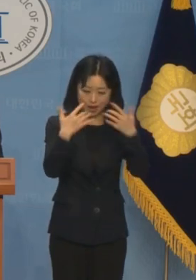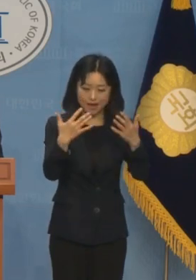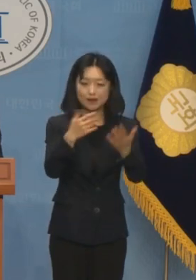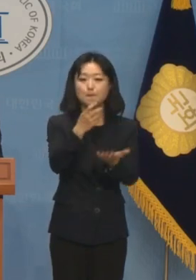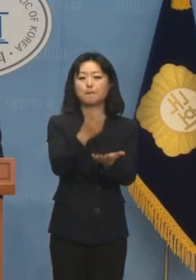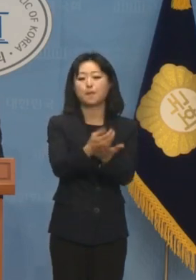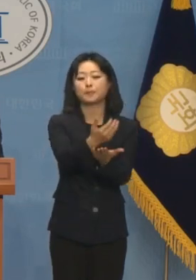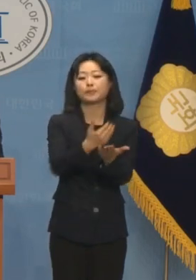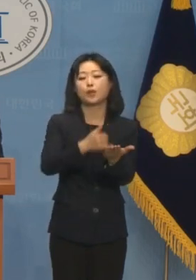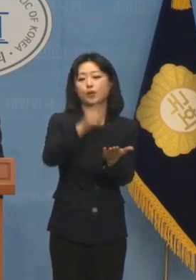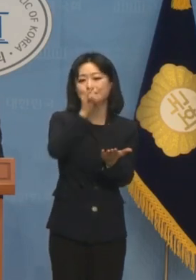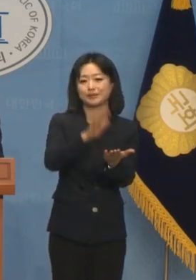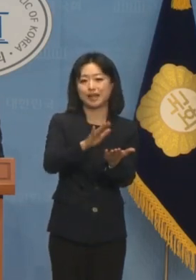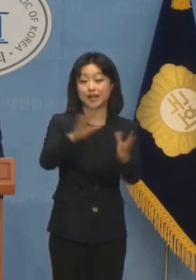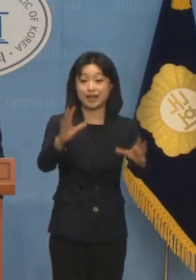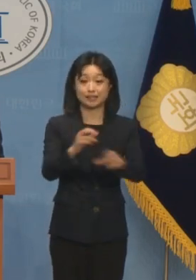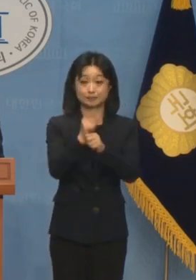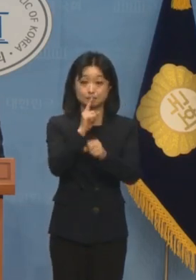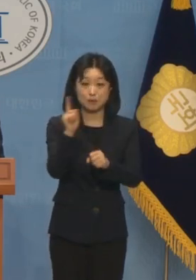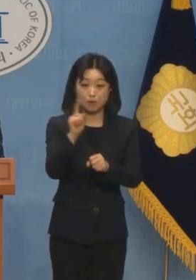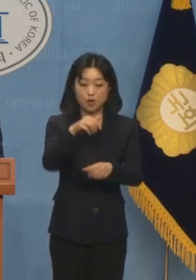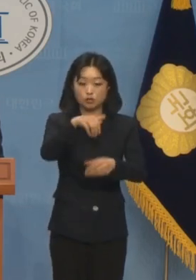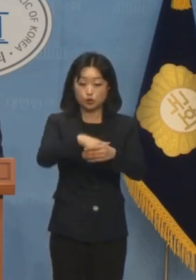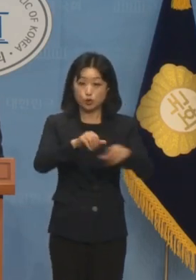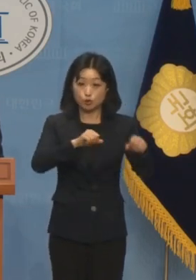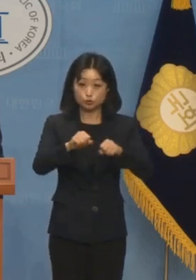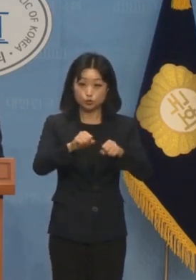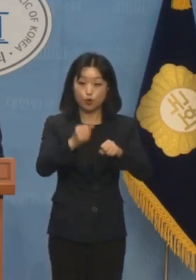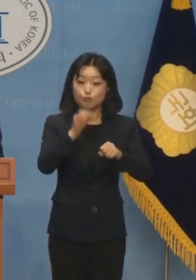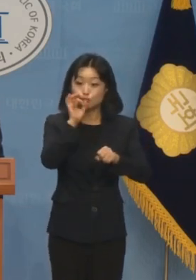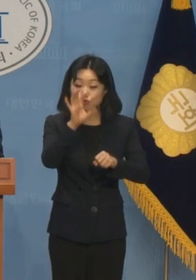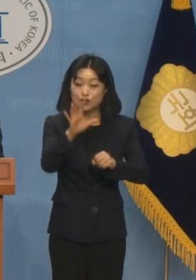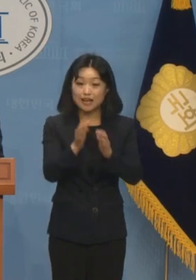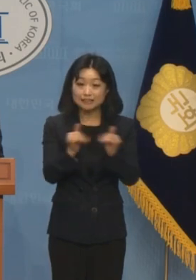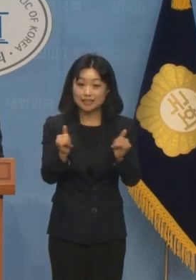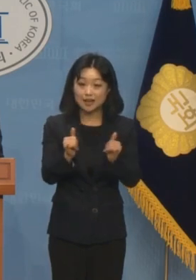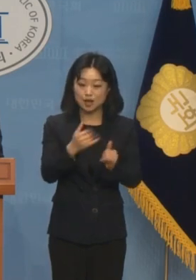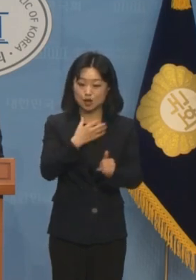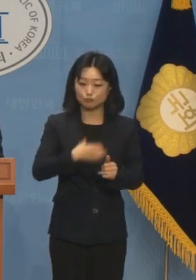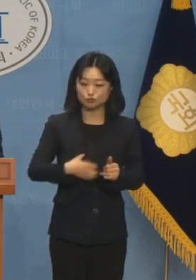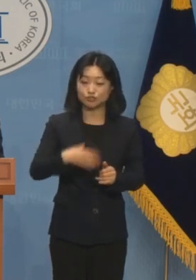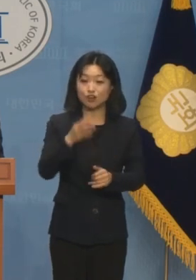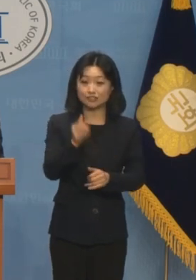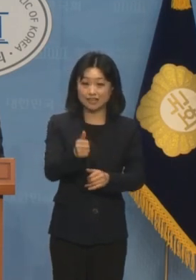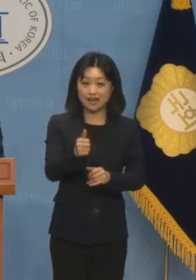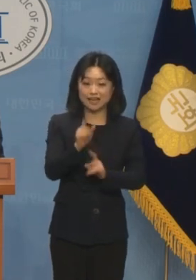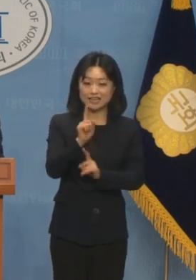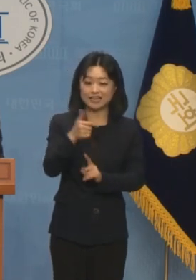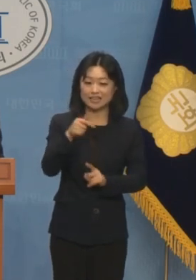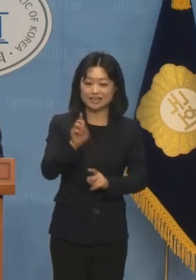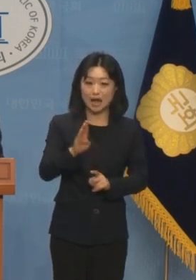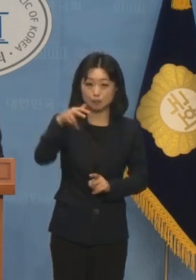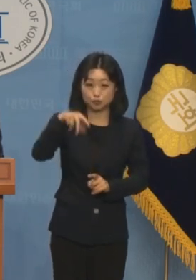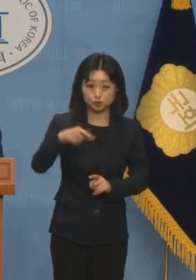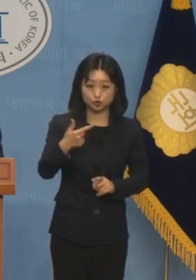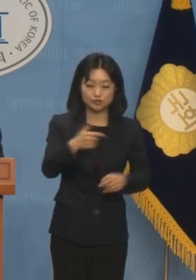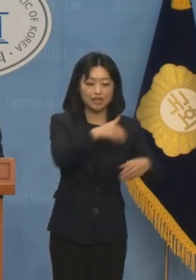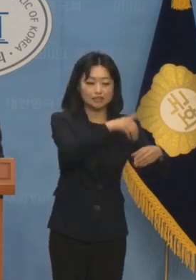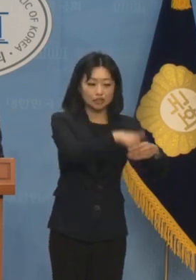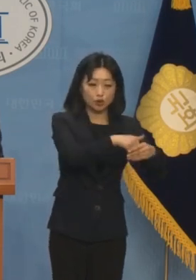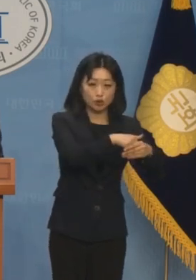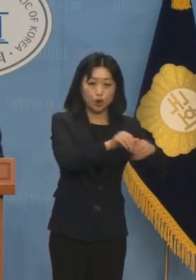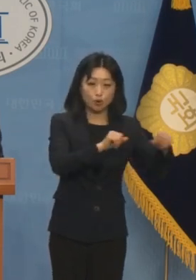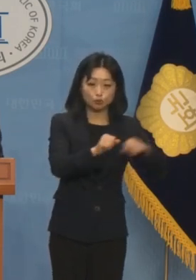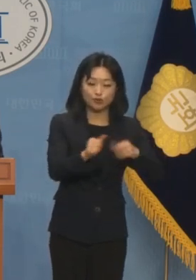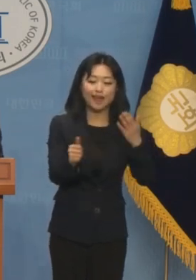법리입니다. 즉 선거운동을 할 수 없는 이갑준 부산 사하구청장에게 선거운동을 하게 한